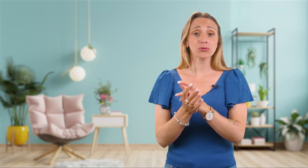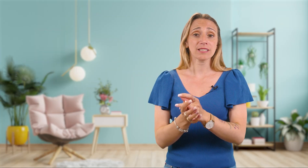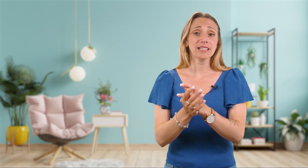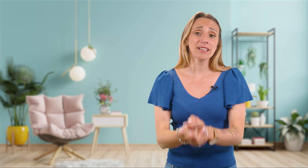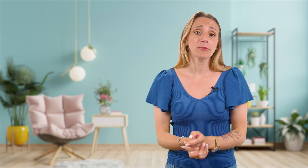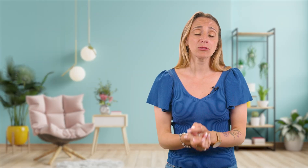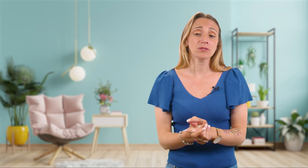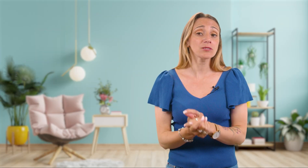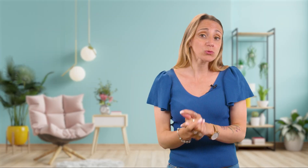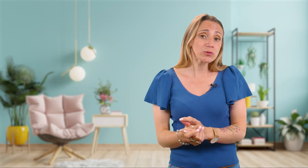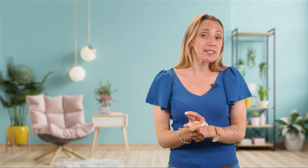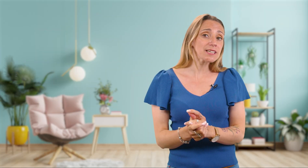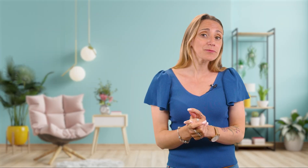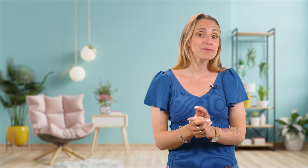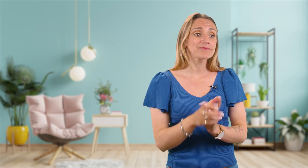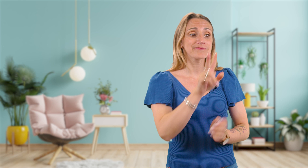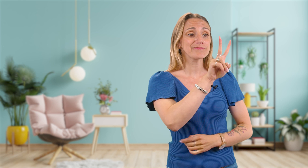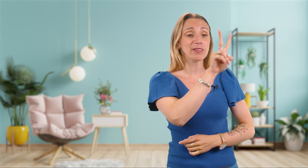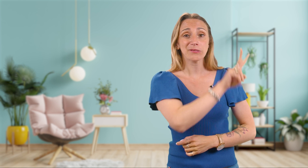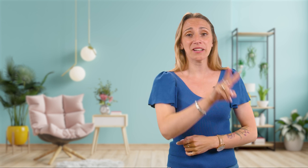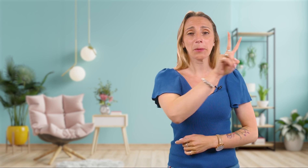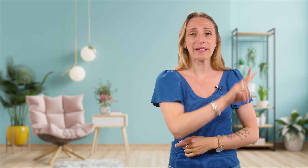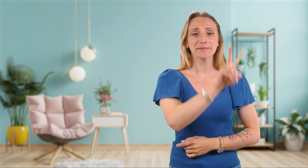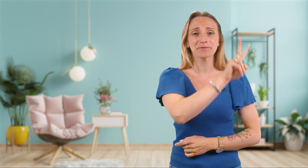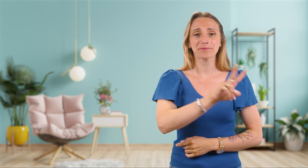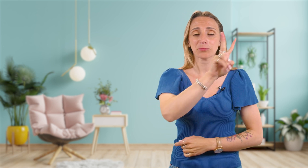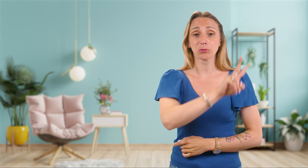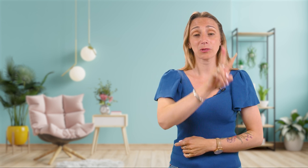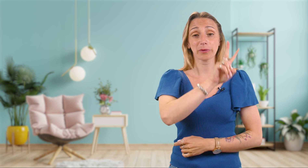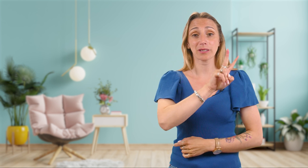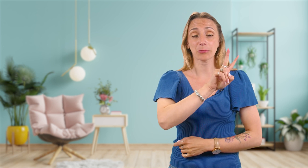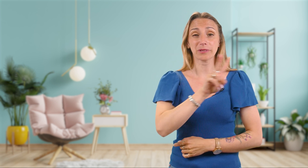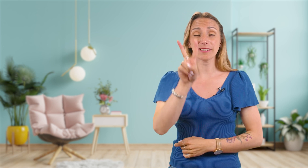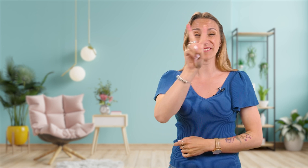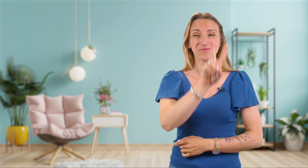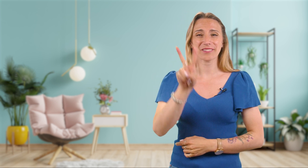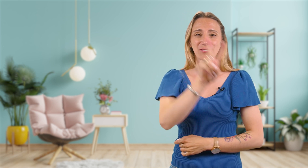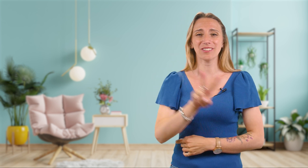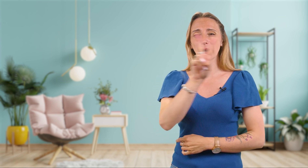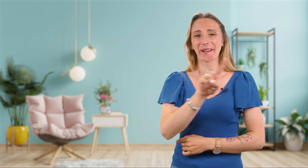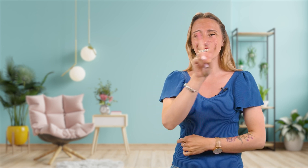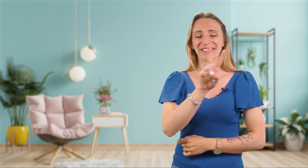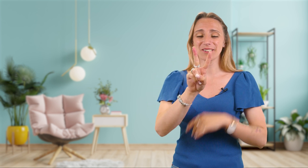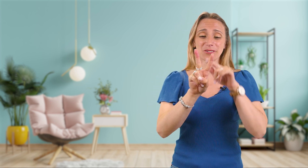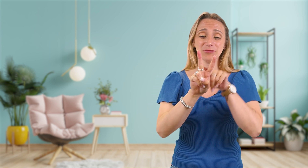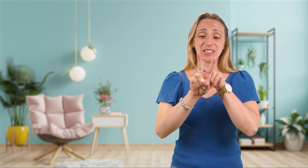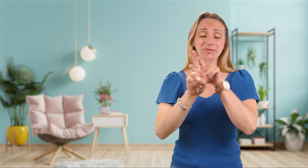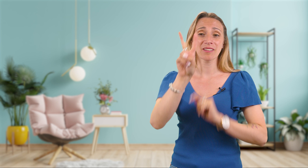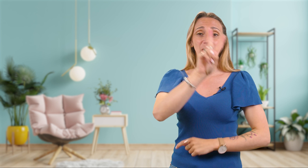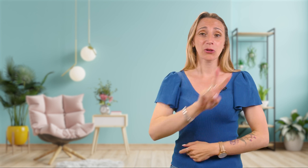vous ai également donné son nom signé. Villeurbanne. Bon, c'est pas très compliqué. Hein. Villeurbanne. Le V que